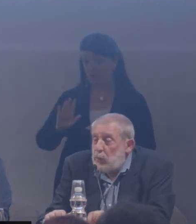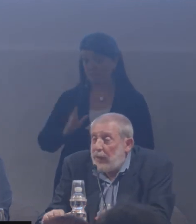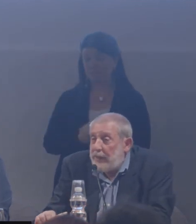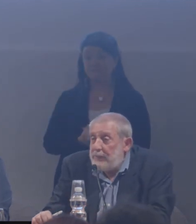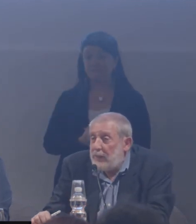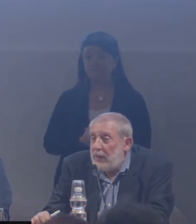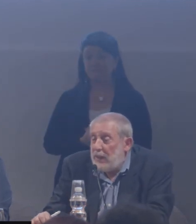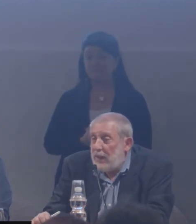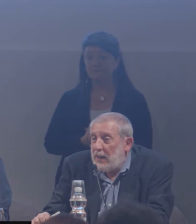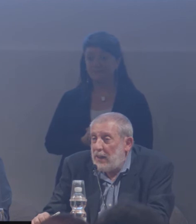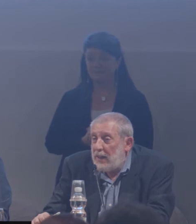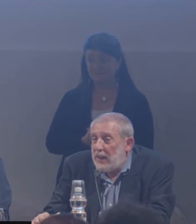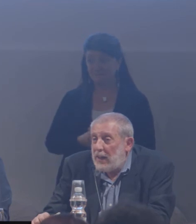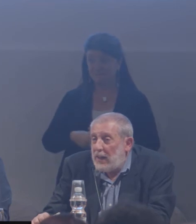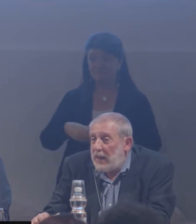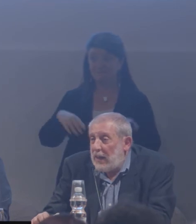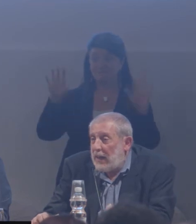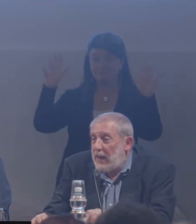Senti, tu hai...